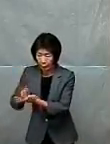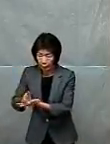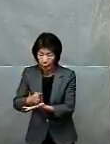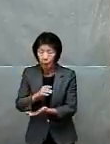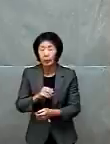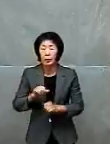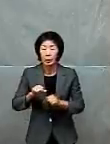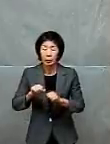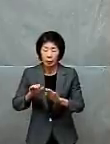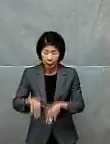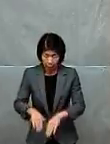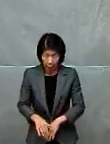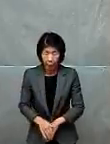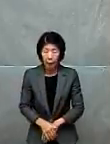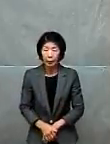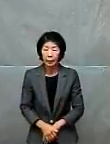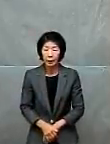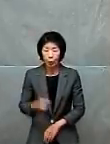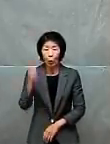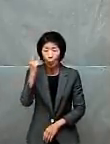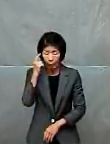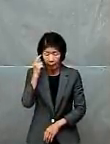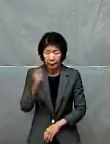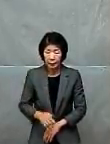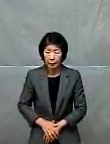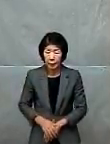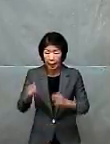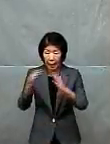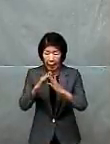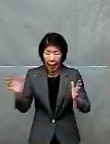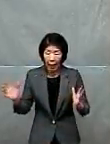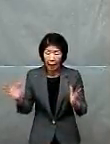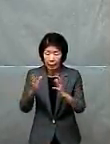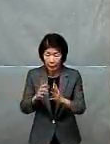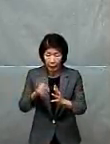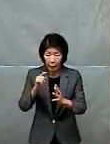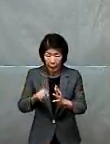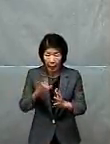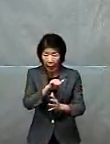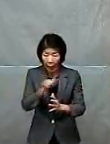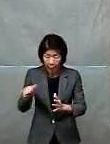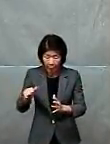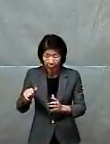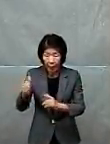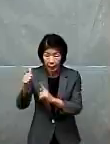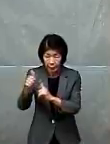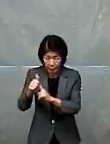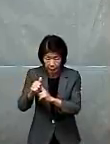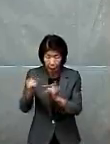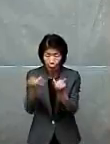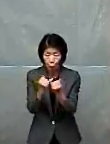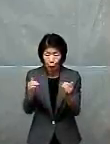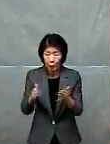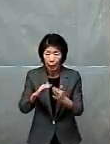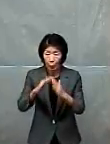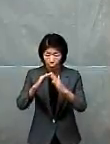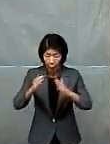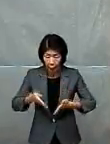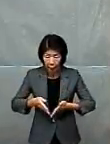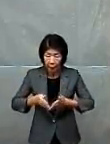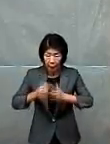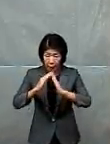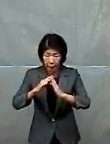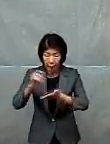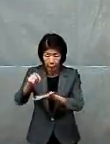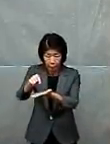をさせていただいたと思います。会合の中で安倍健一氏から女性の会の結成についての